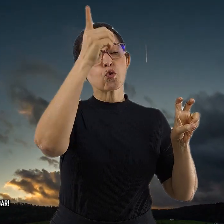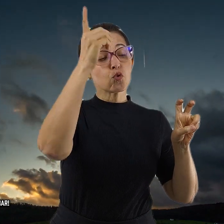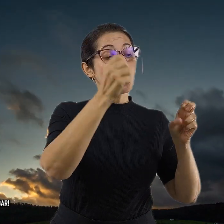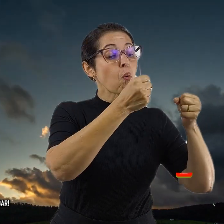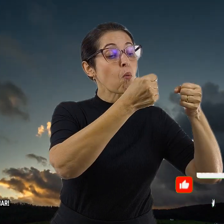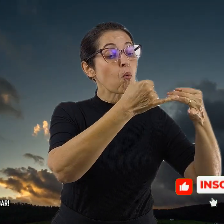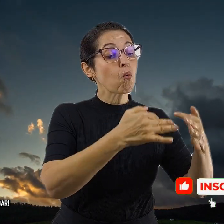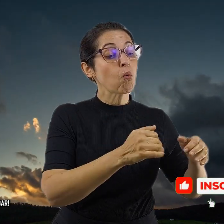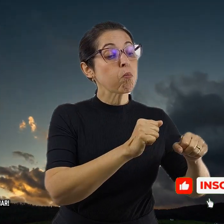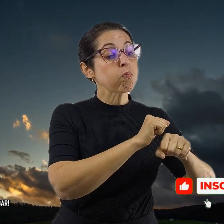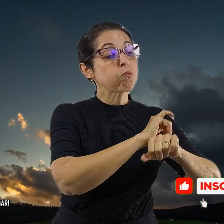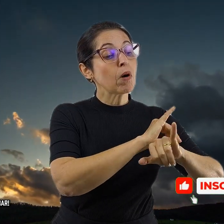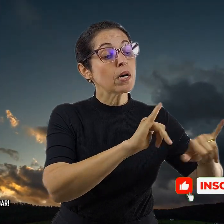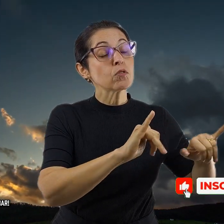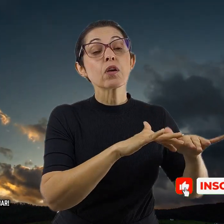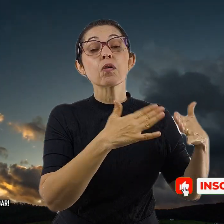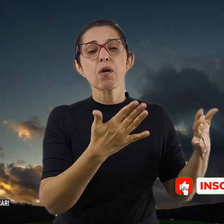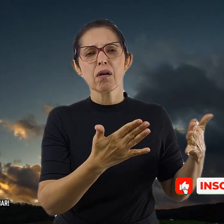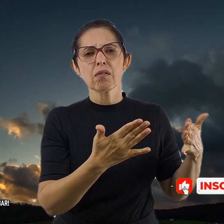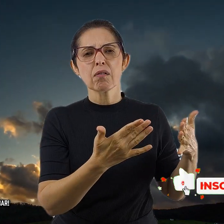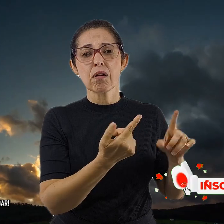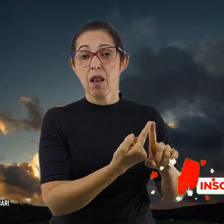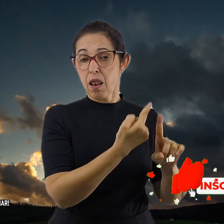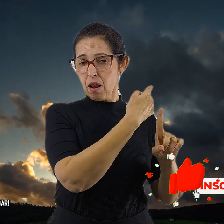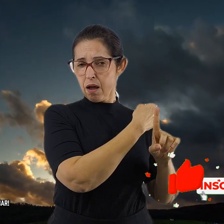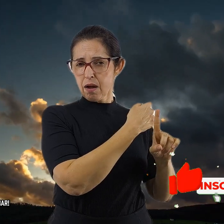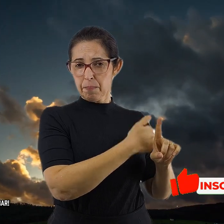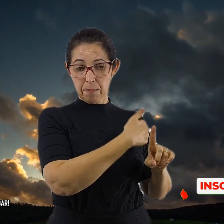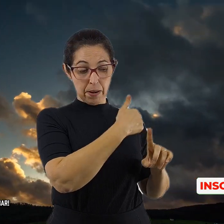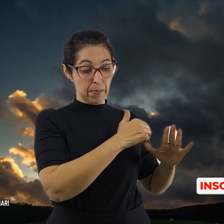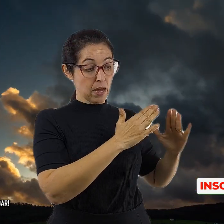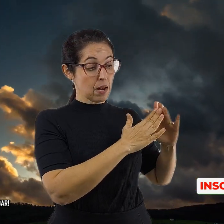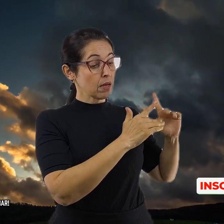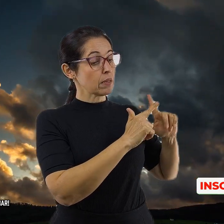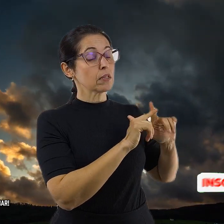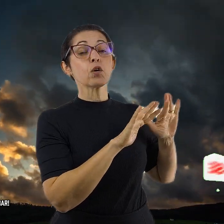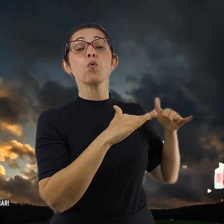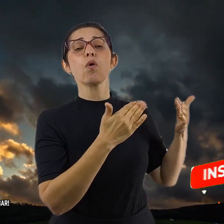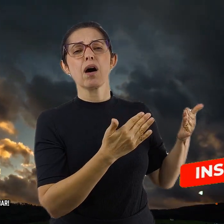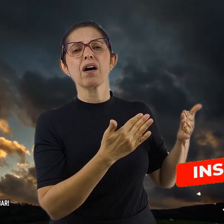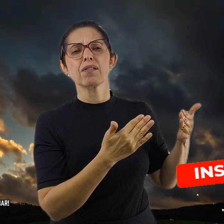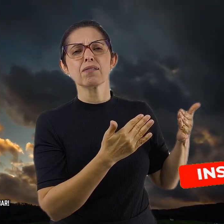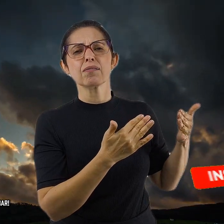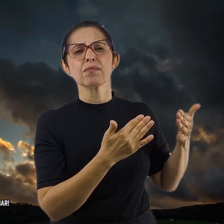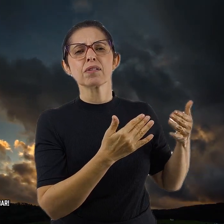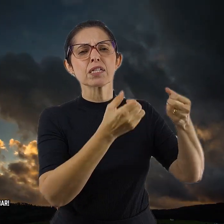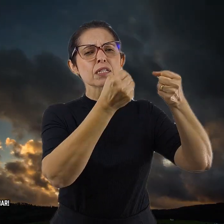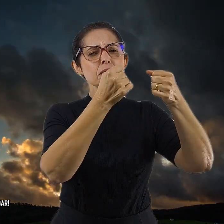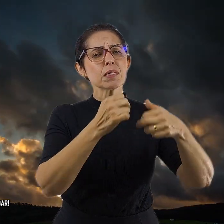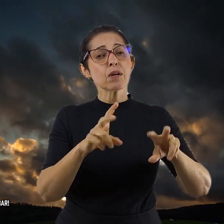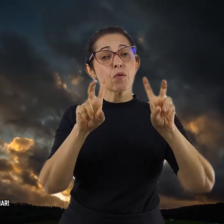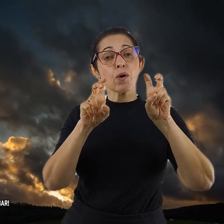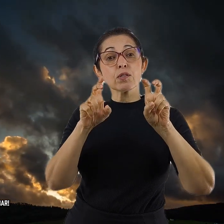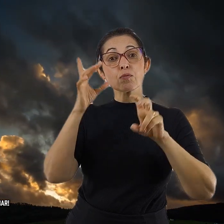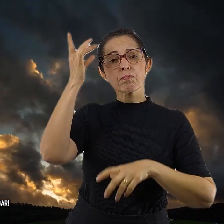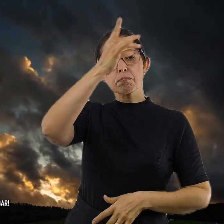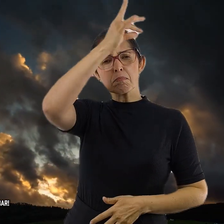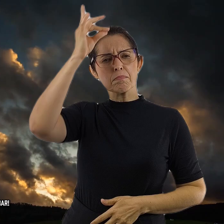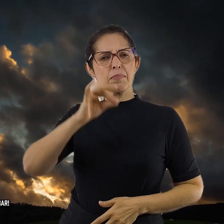Qual deles ainda era a igreja primitiva, era aquela primeira igreja, mas qual deles falou em batismo com o Espírito